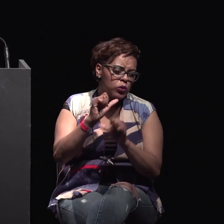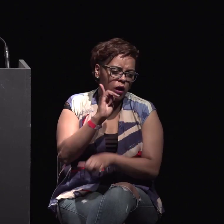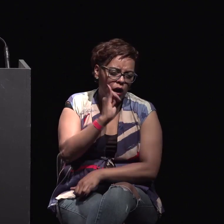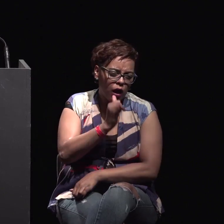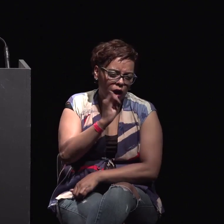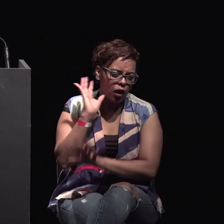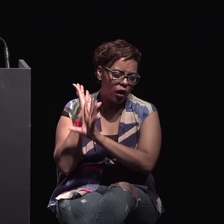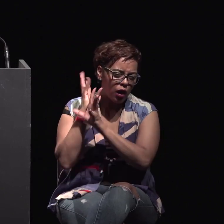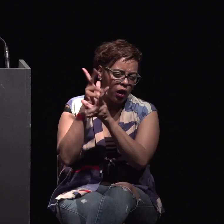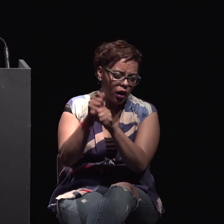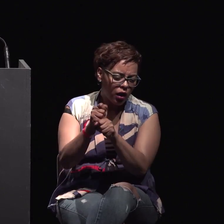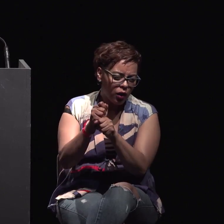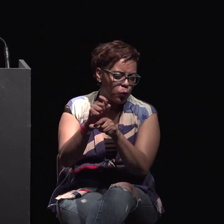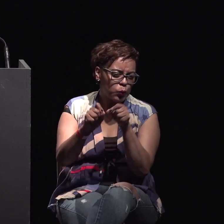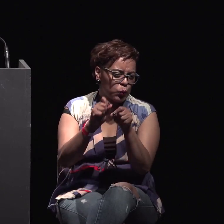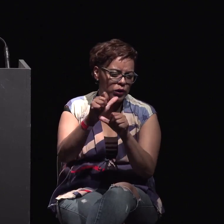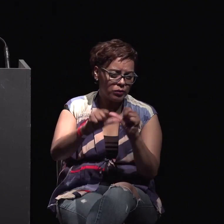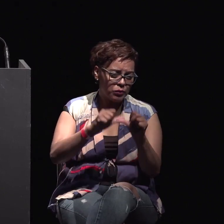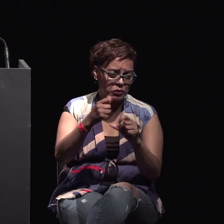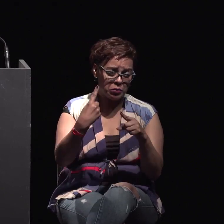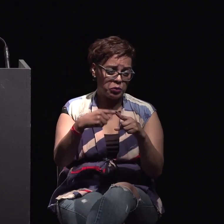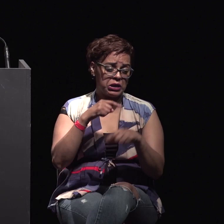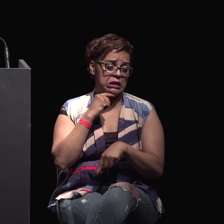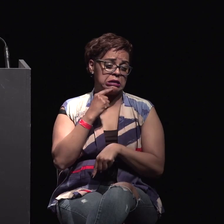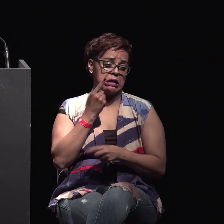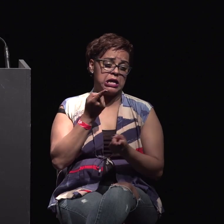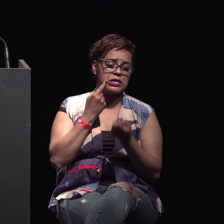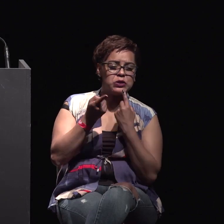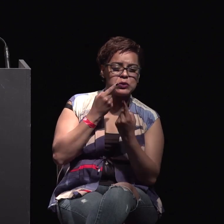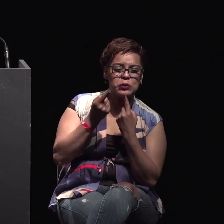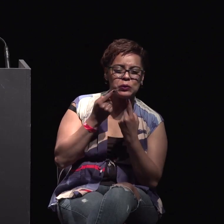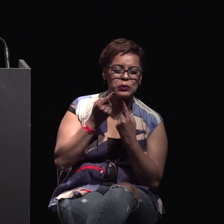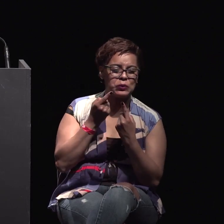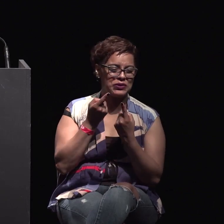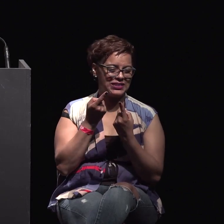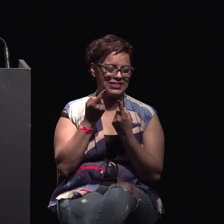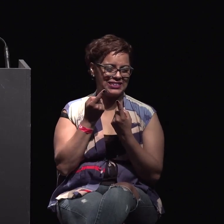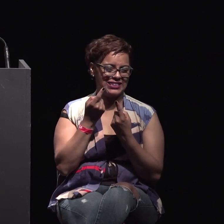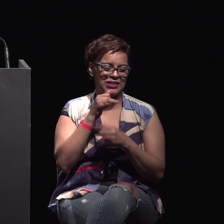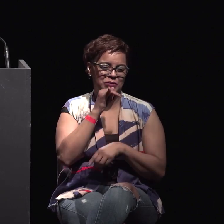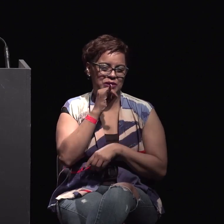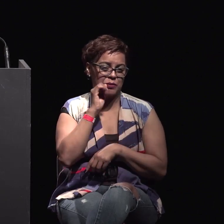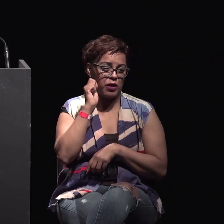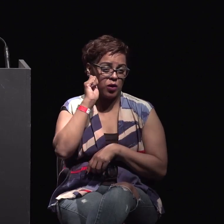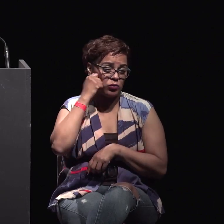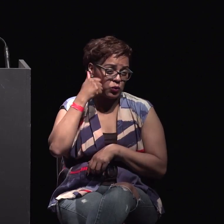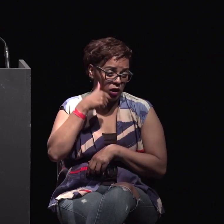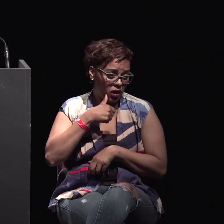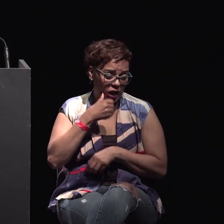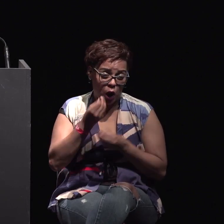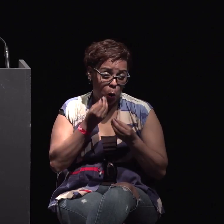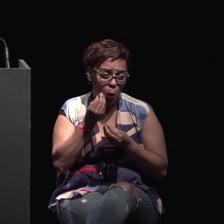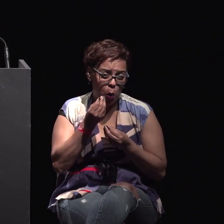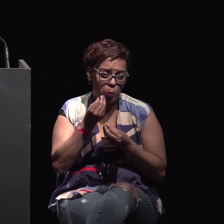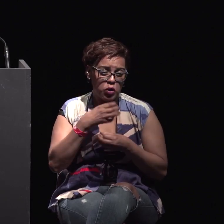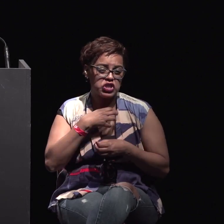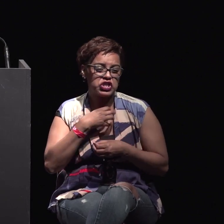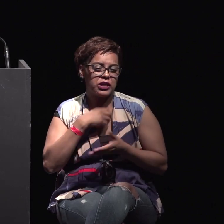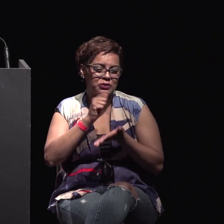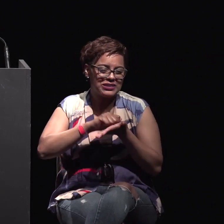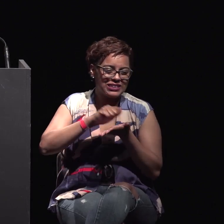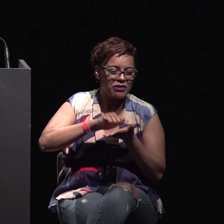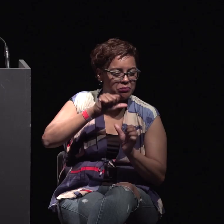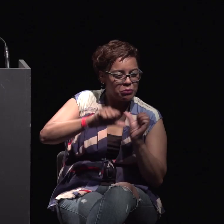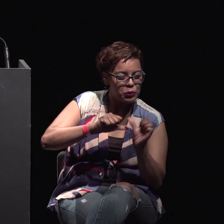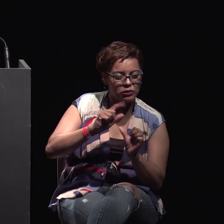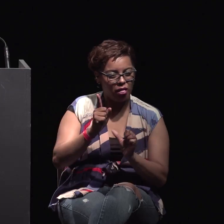delas? A gente não discute isso em relação às autoras negras. A gente não discute